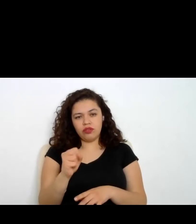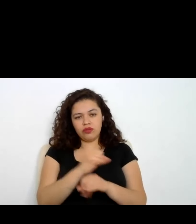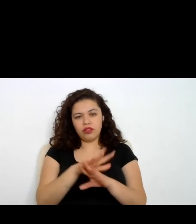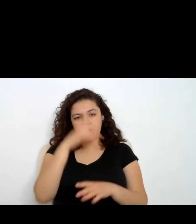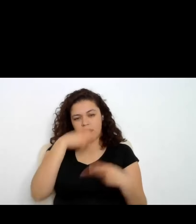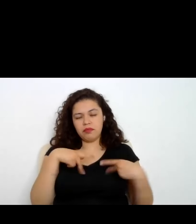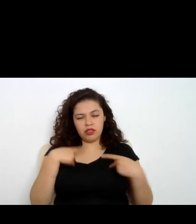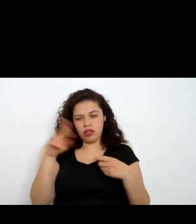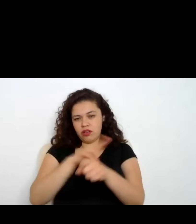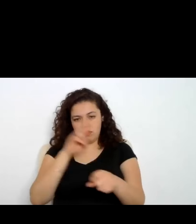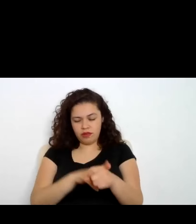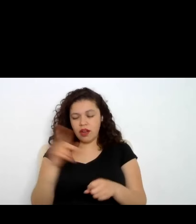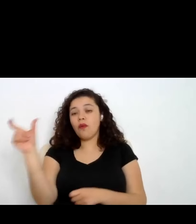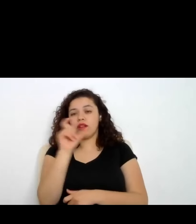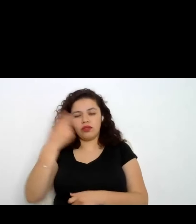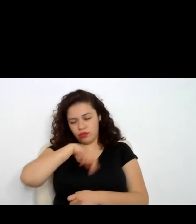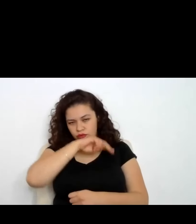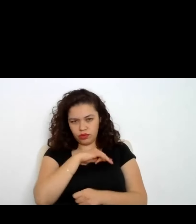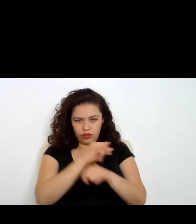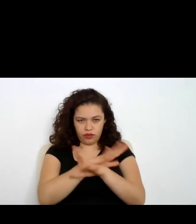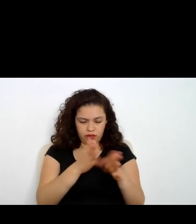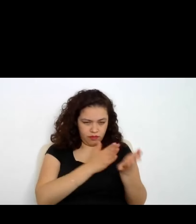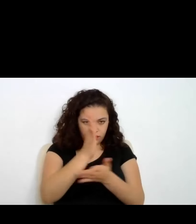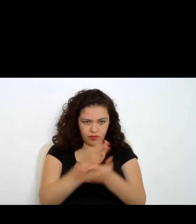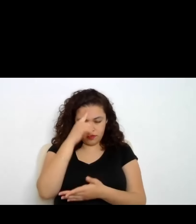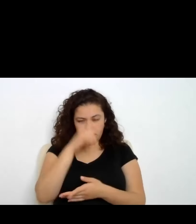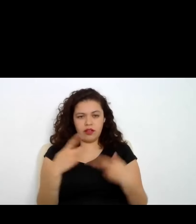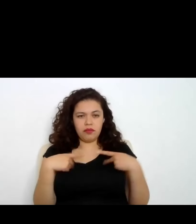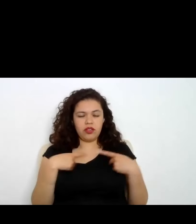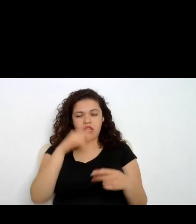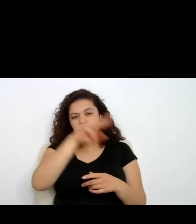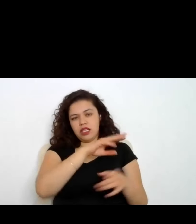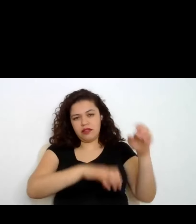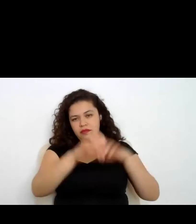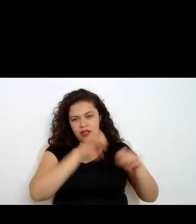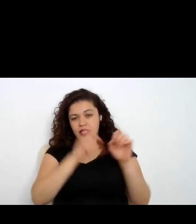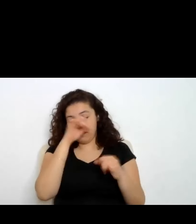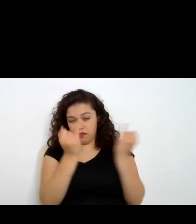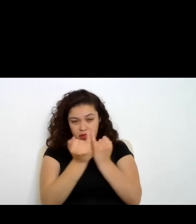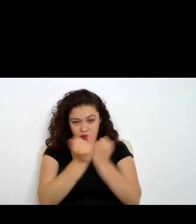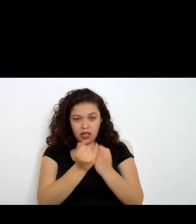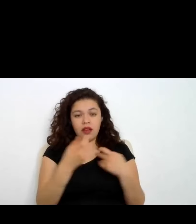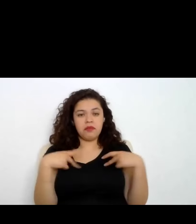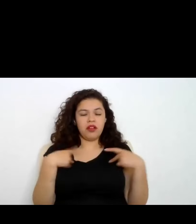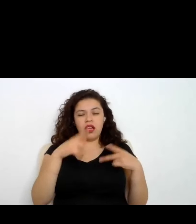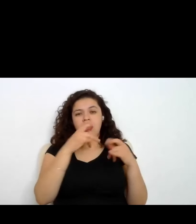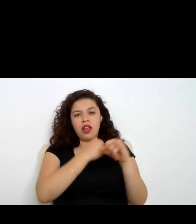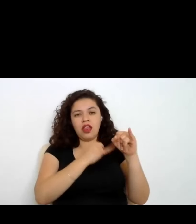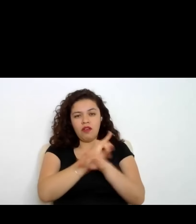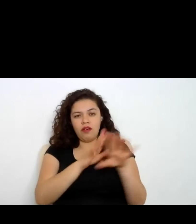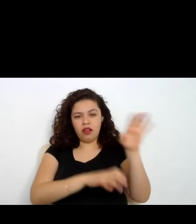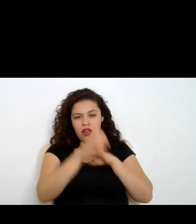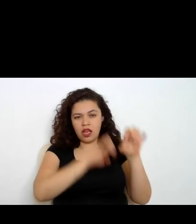tenemos nosotros acceso a datos de personas morales. Los datos de las personas morales de las